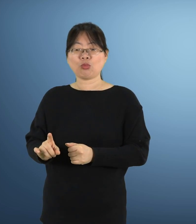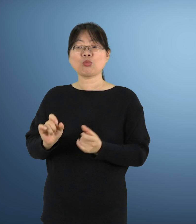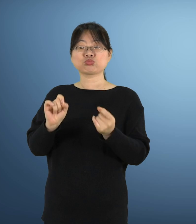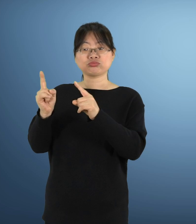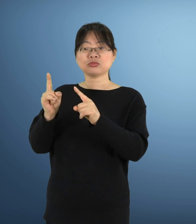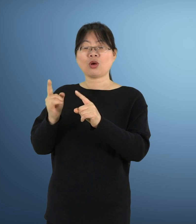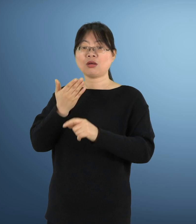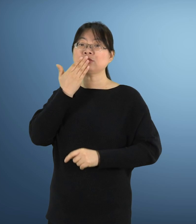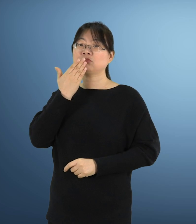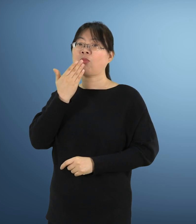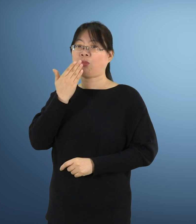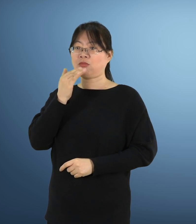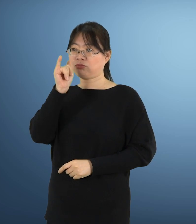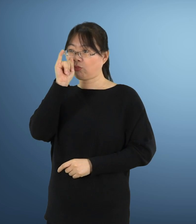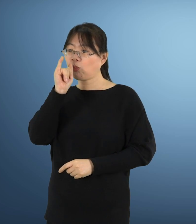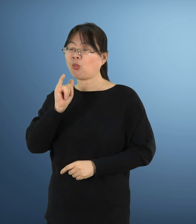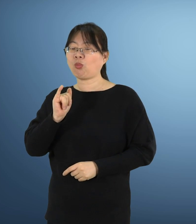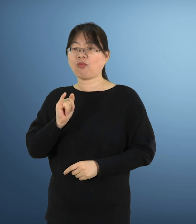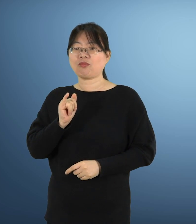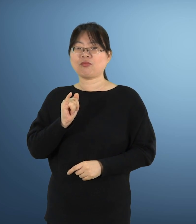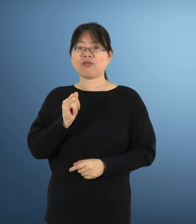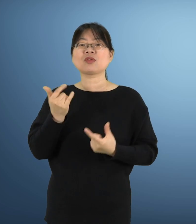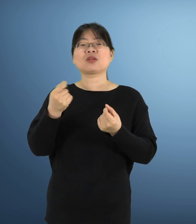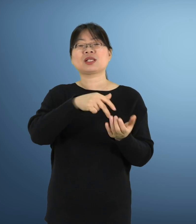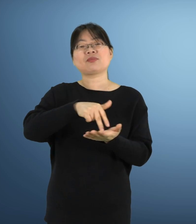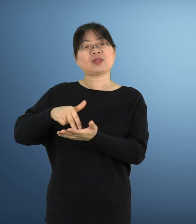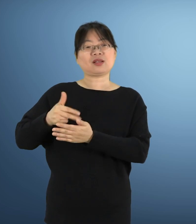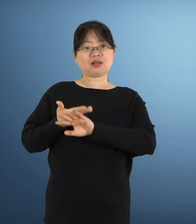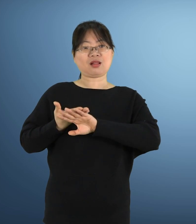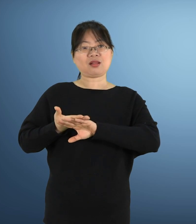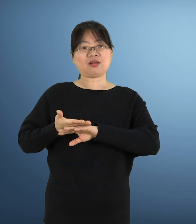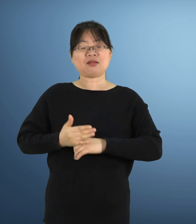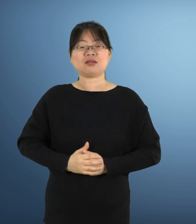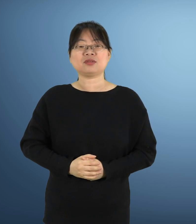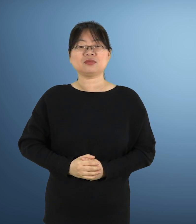돼요. 자, 그런데 이